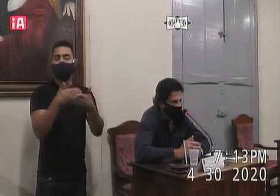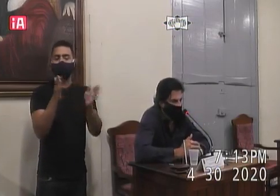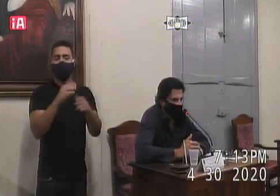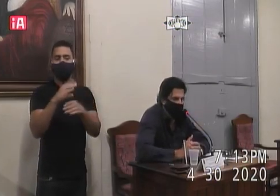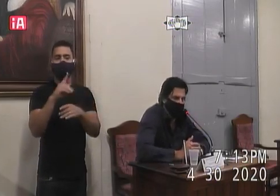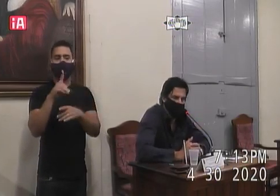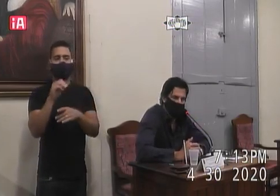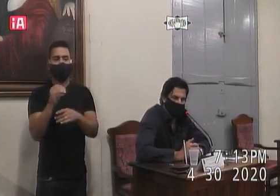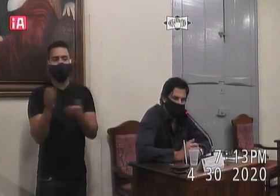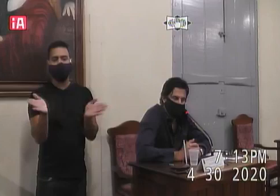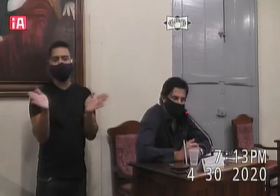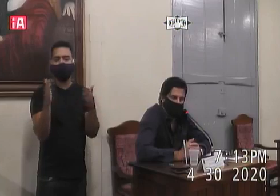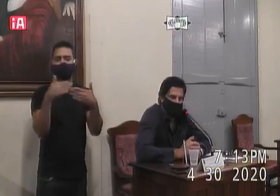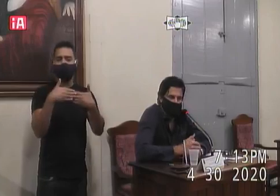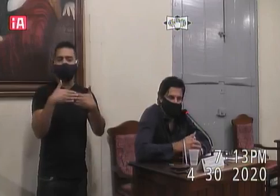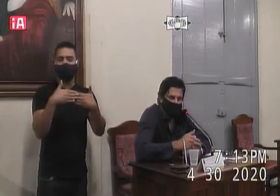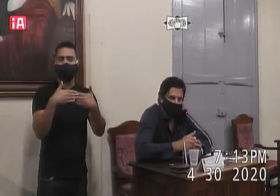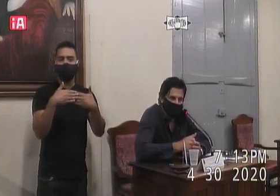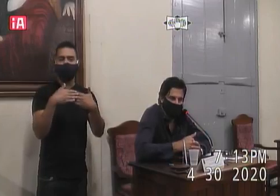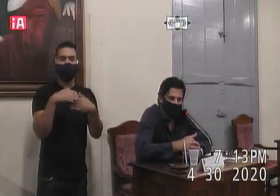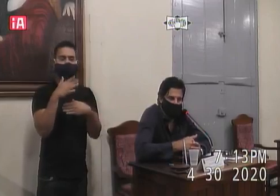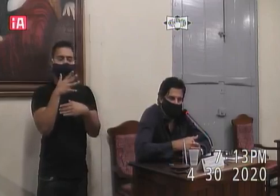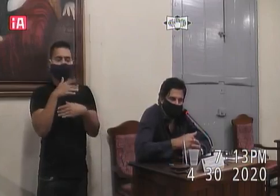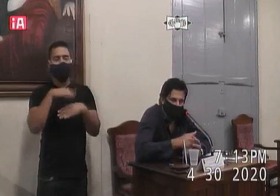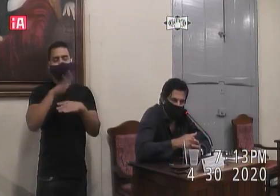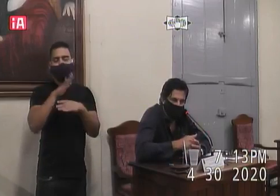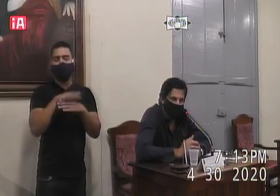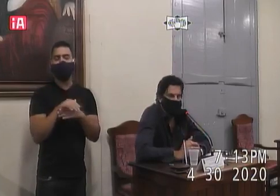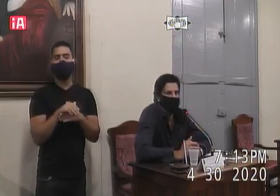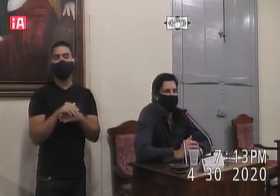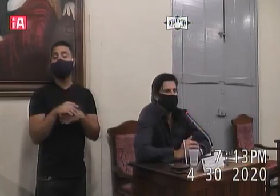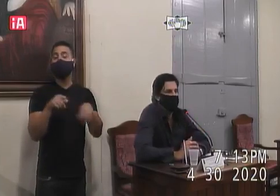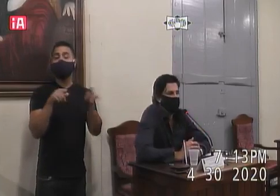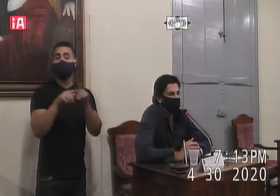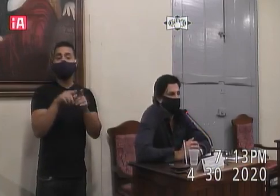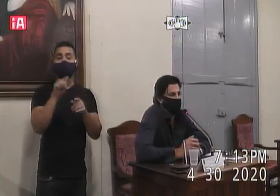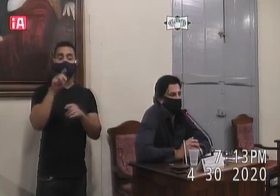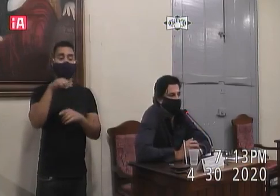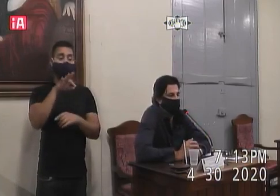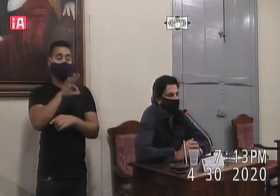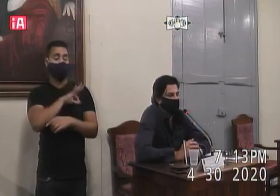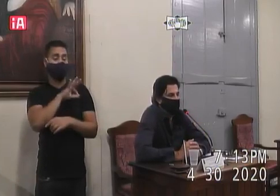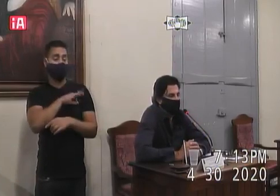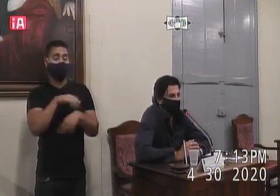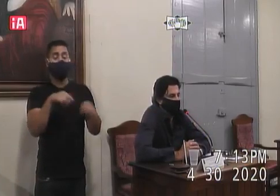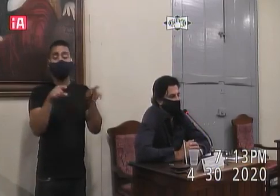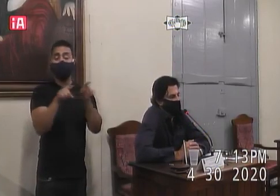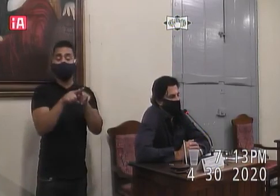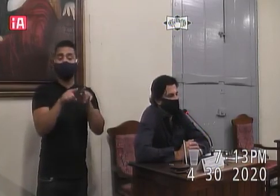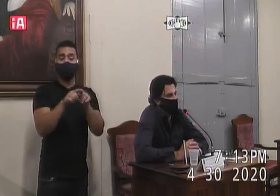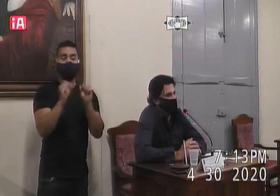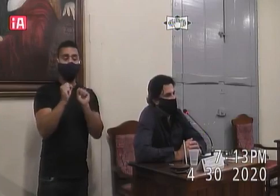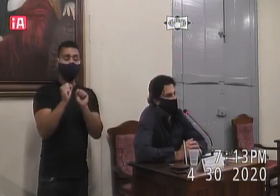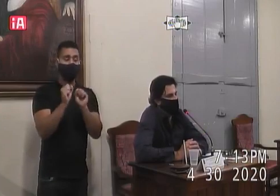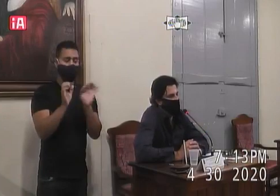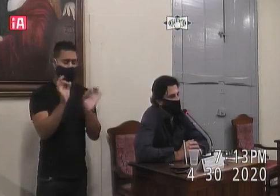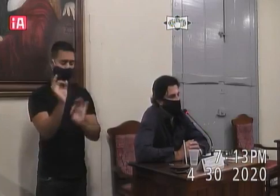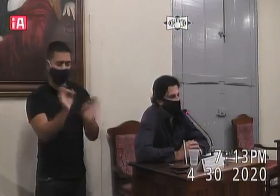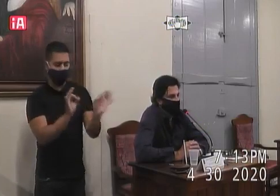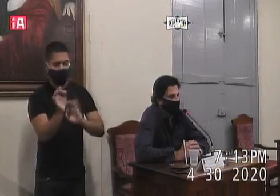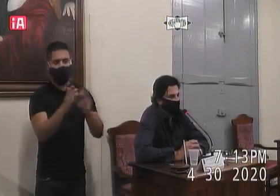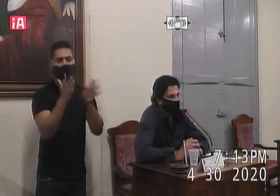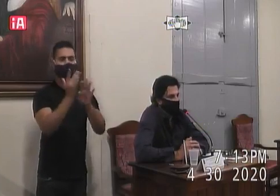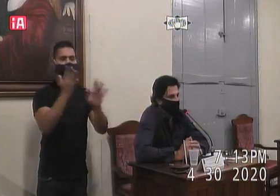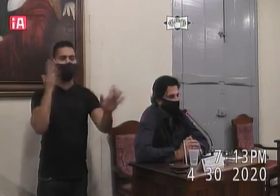fechar mais tarde, e que a Guarda Municipal possa também organizar essa